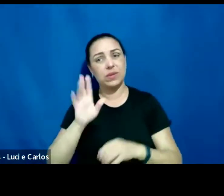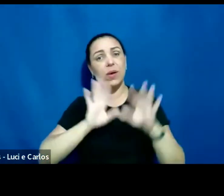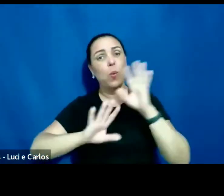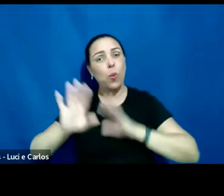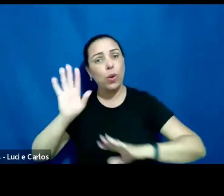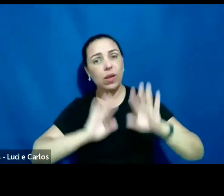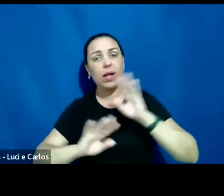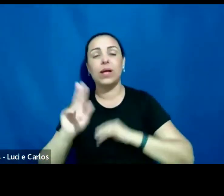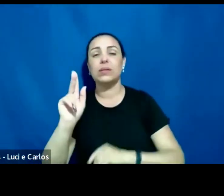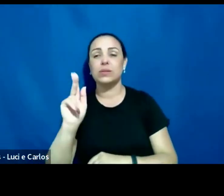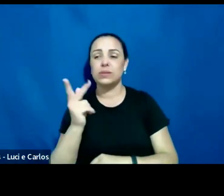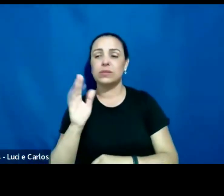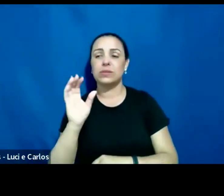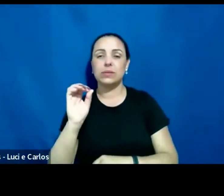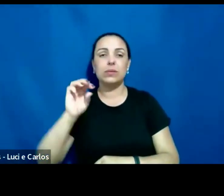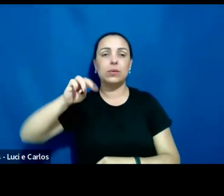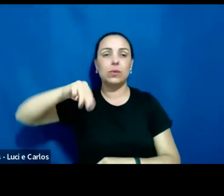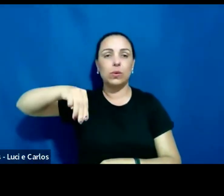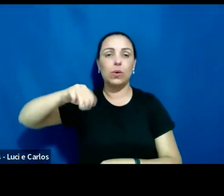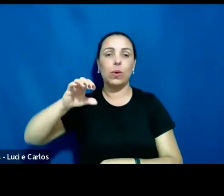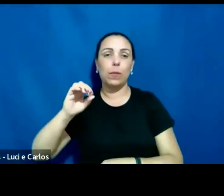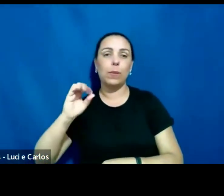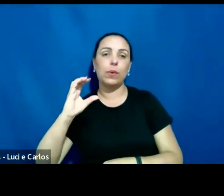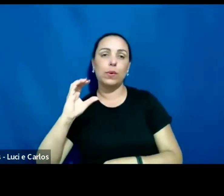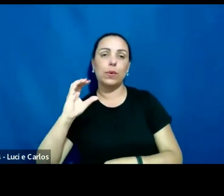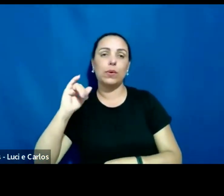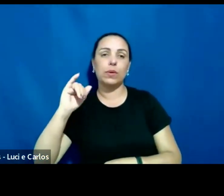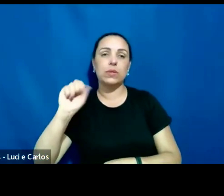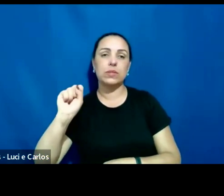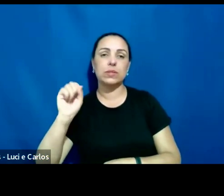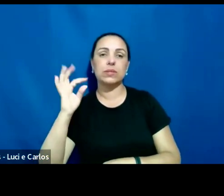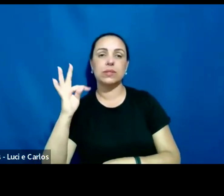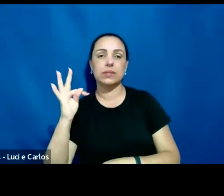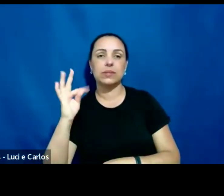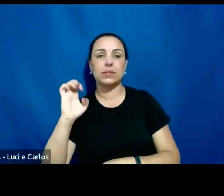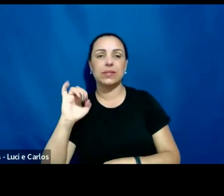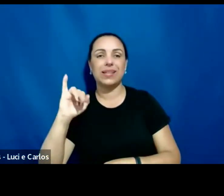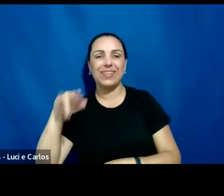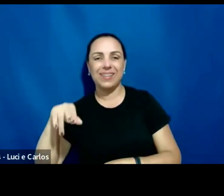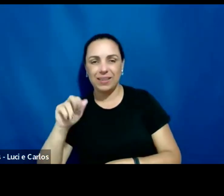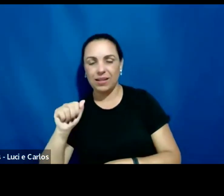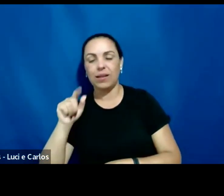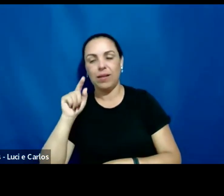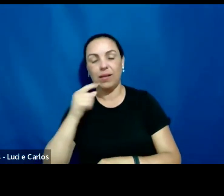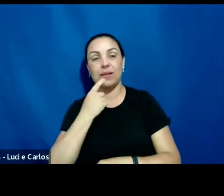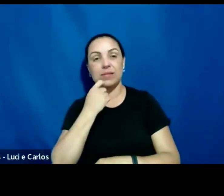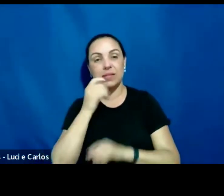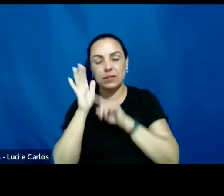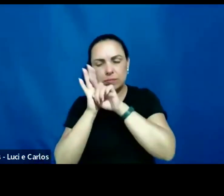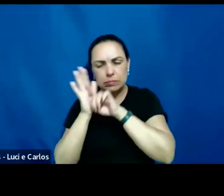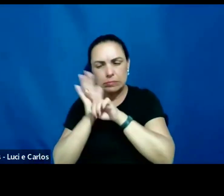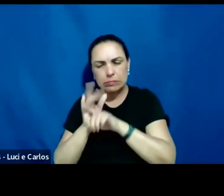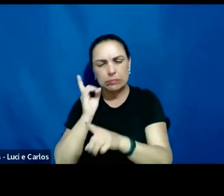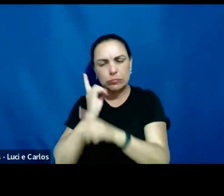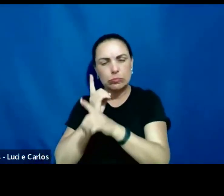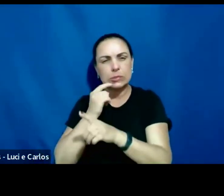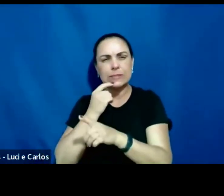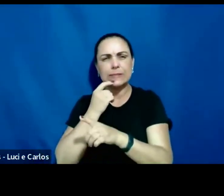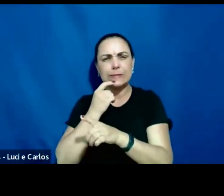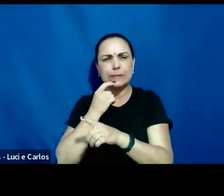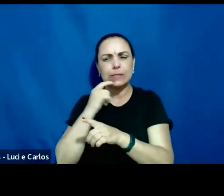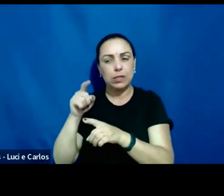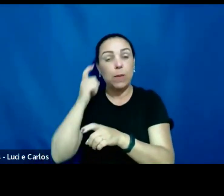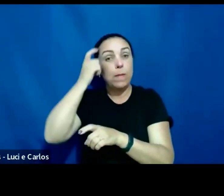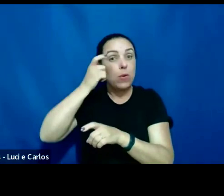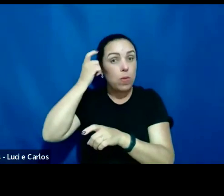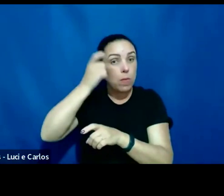preocupado. Dos meus pacientes também. Então, isso é importante. Você ter um olhar mais profundo de